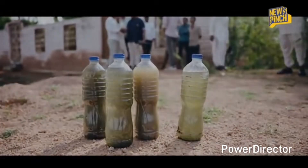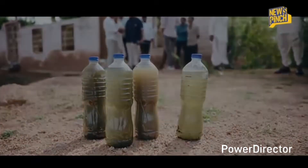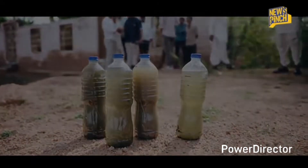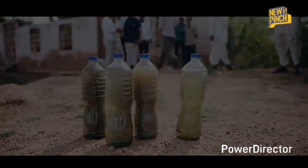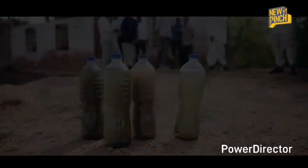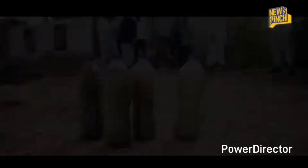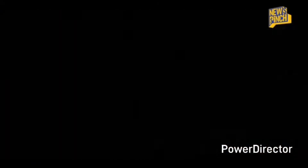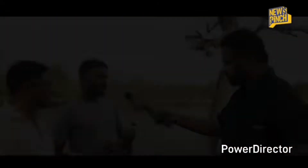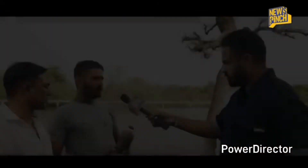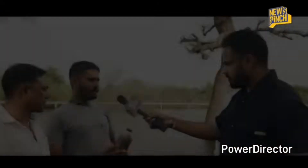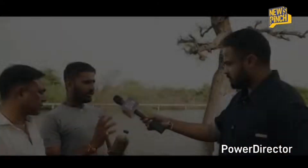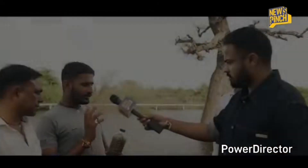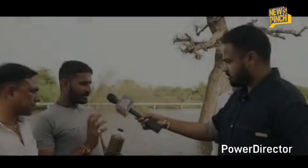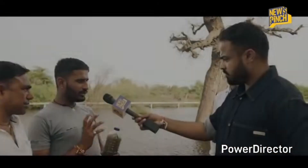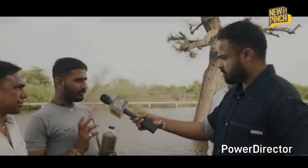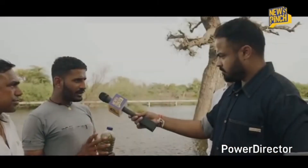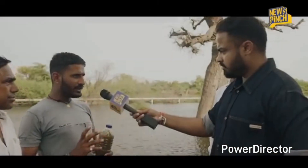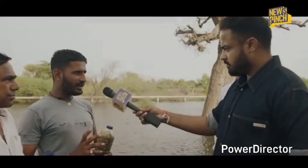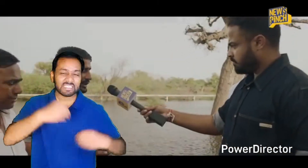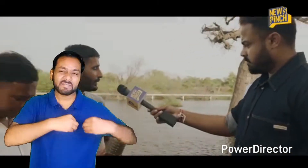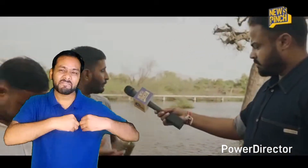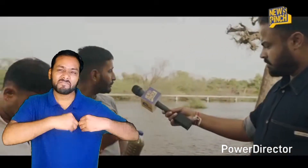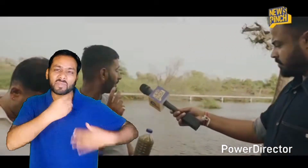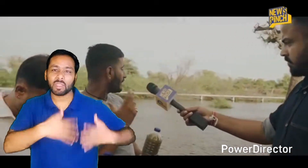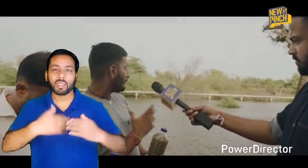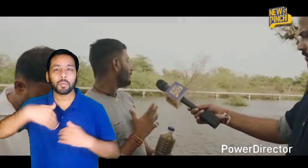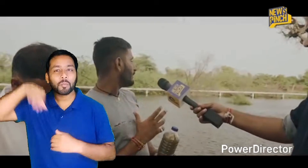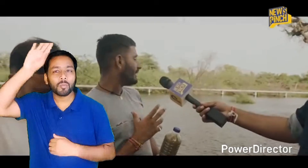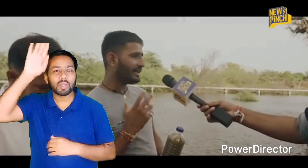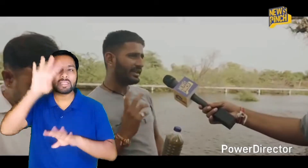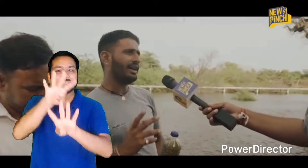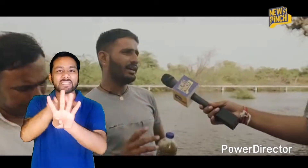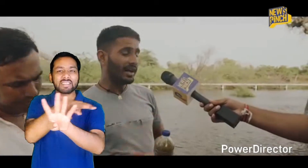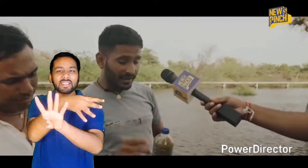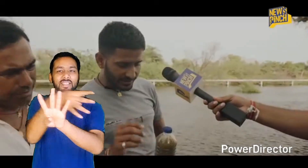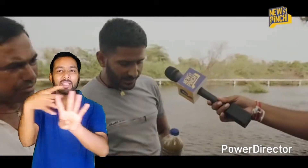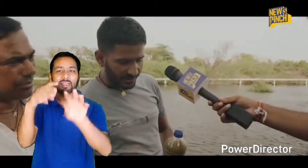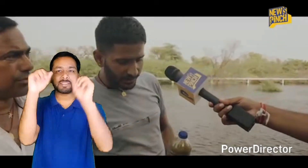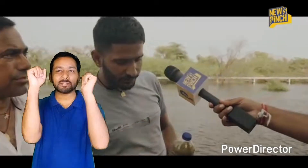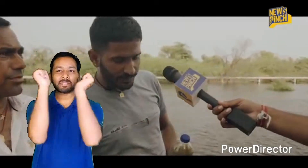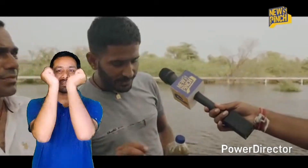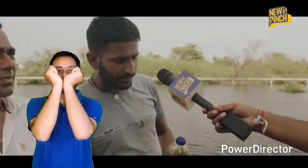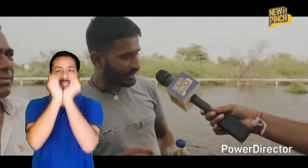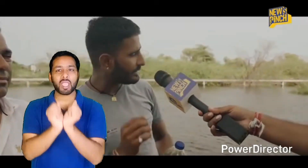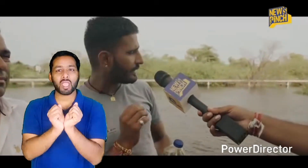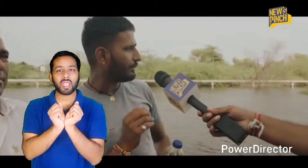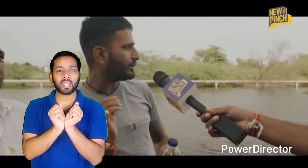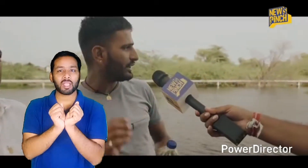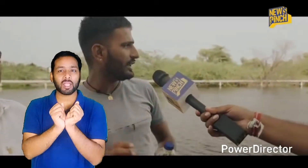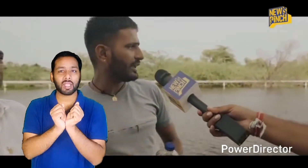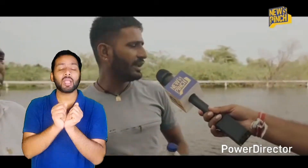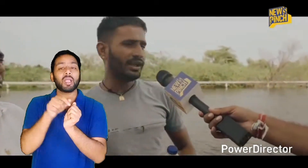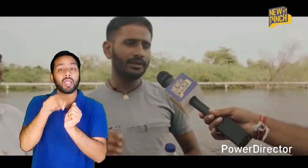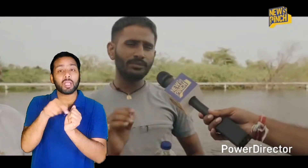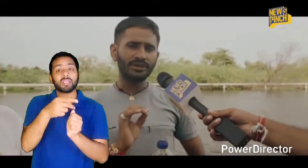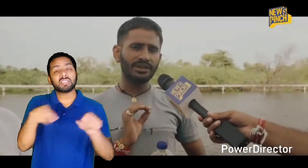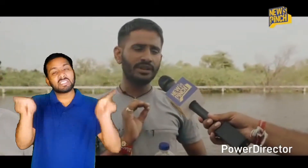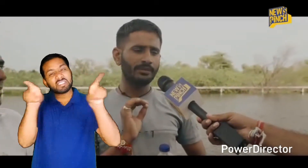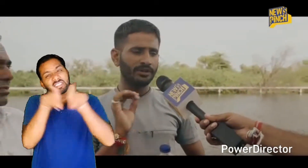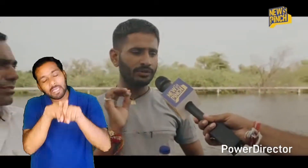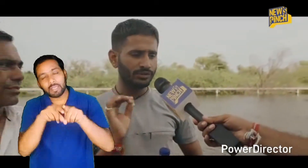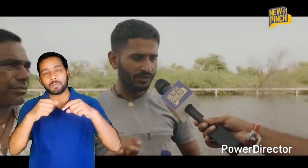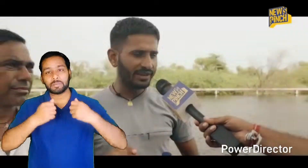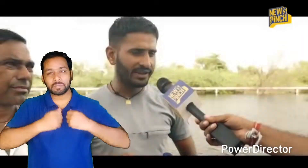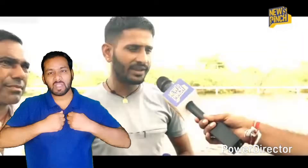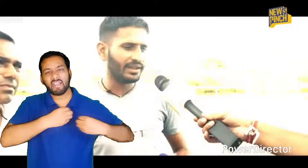हमारे लिए एक काले पानी की सजा है जो सावरकर जी को मिली थी नहीं, वो सजा हमको मिल रही है यहाँ। आज की तारीख हम प्रेजेंट में ये सजा भुगत रहे हैं, लेकिन मंत्री